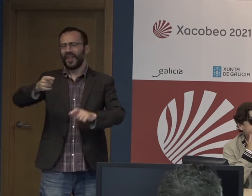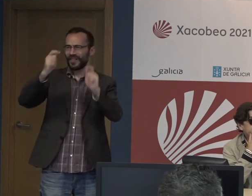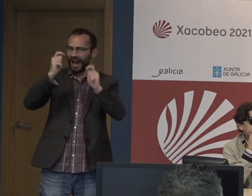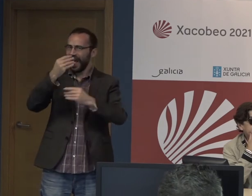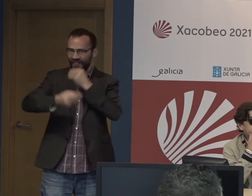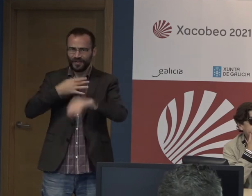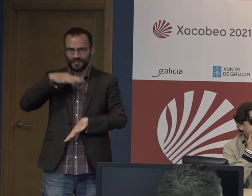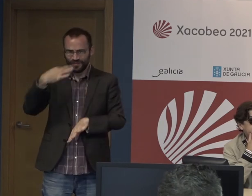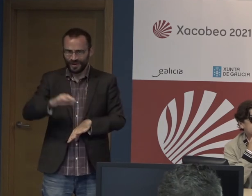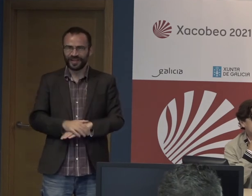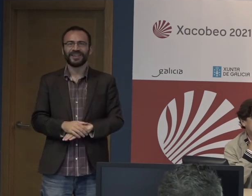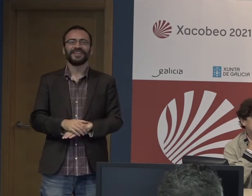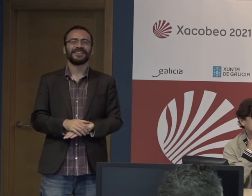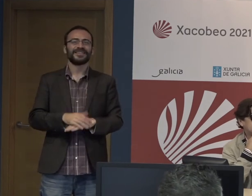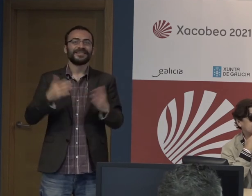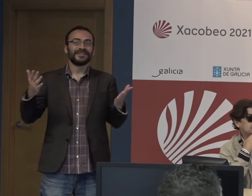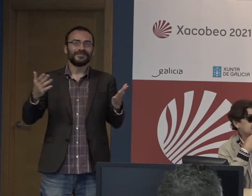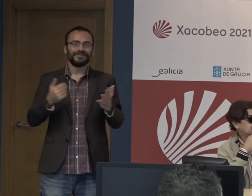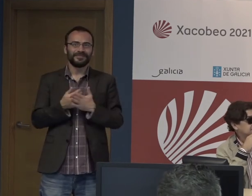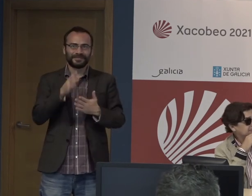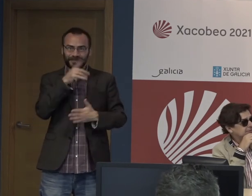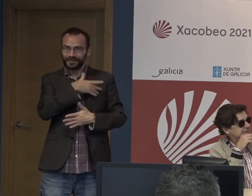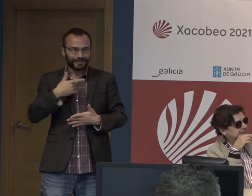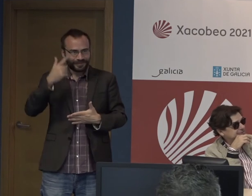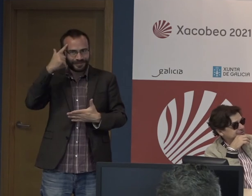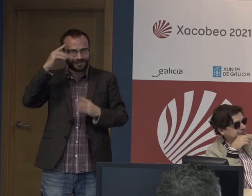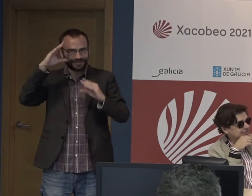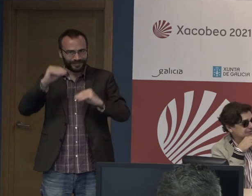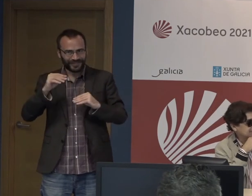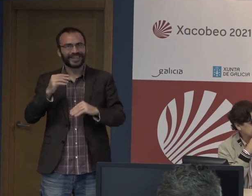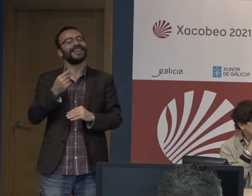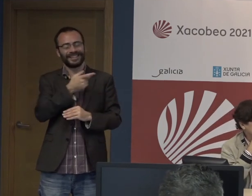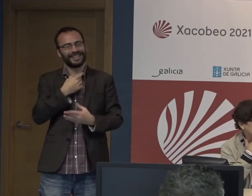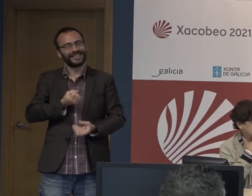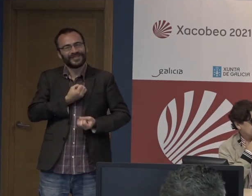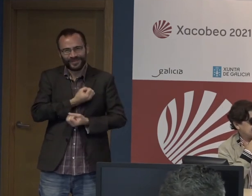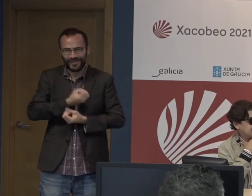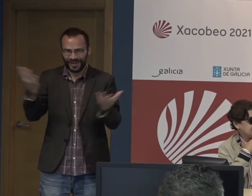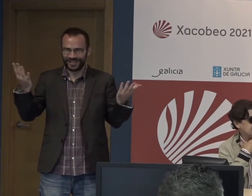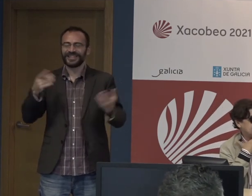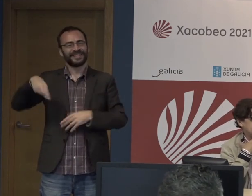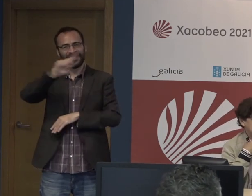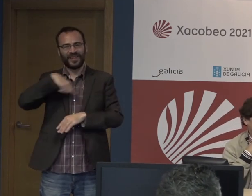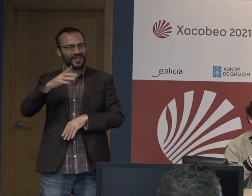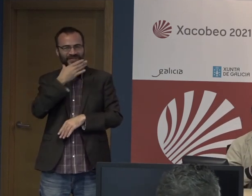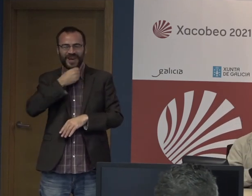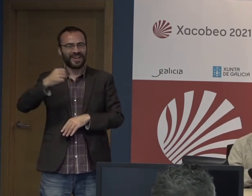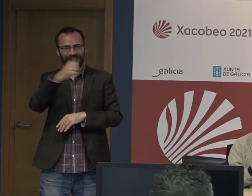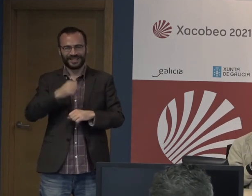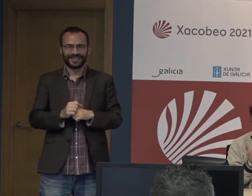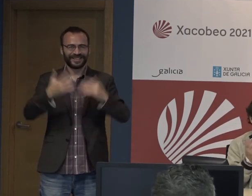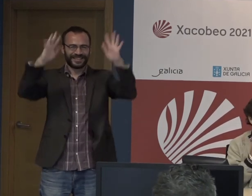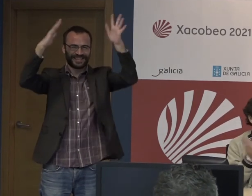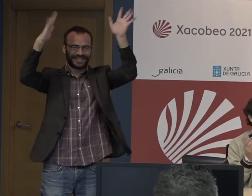hacerlo. Nada más. Para que quedéis sorprendida y divulgaremos esto porque sois fantásticos.